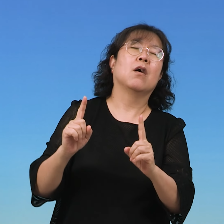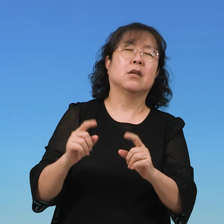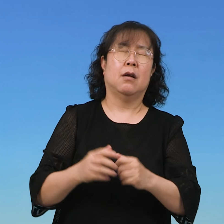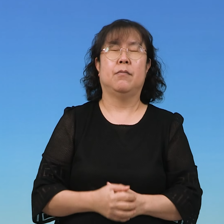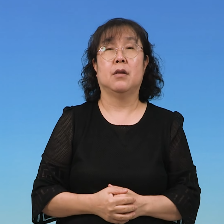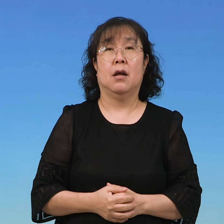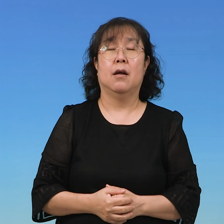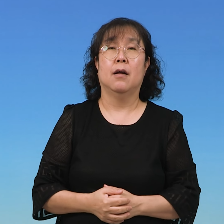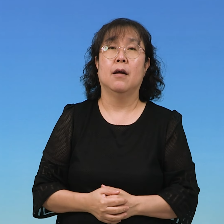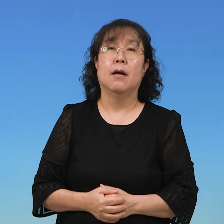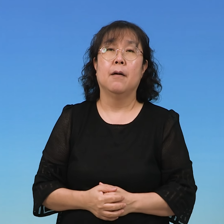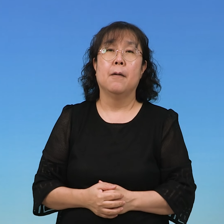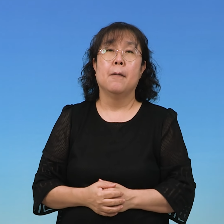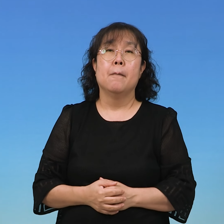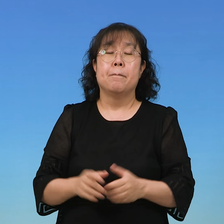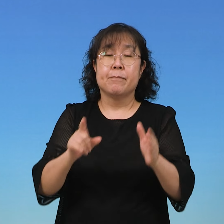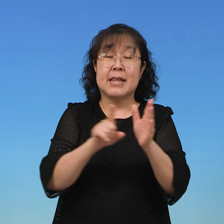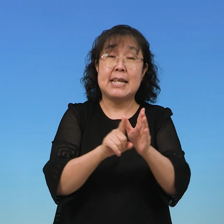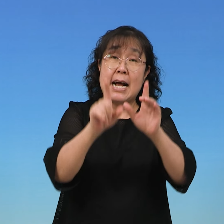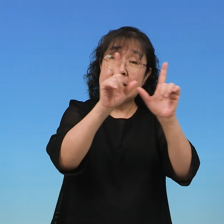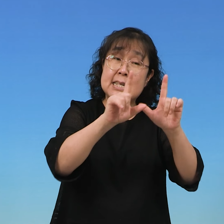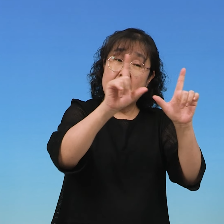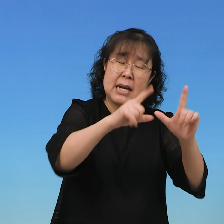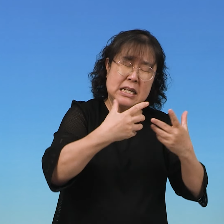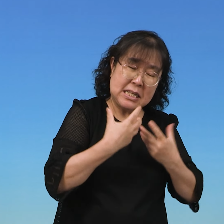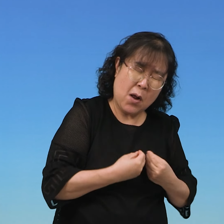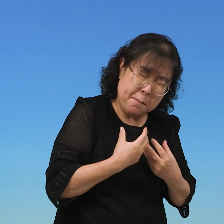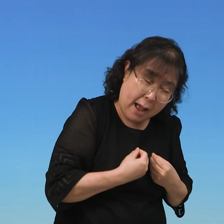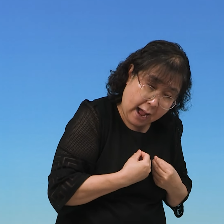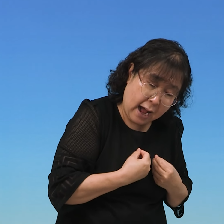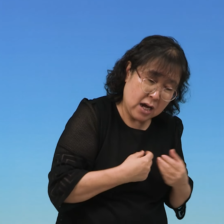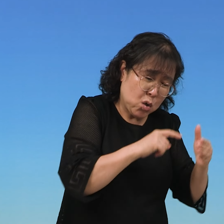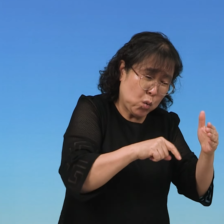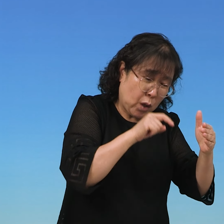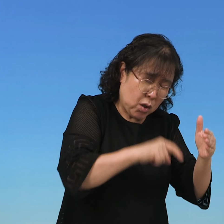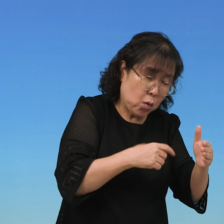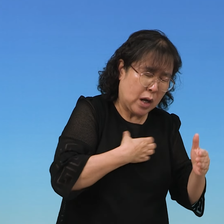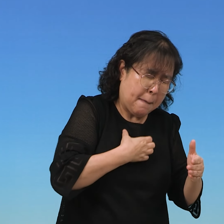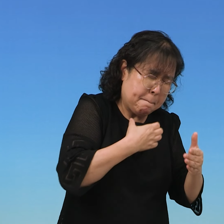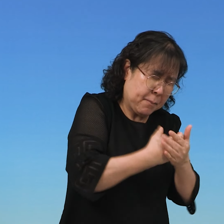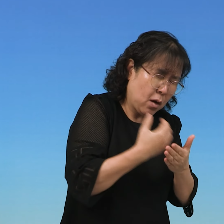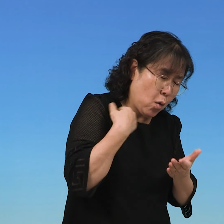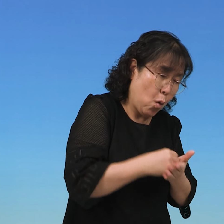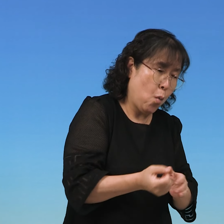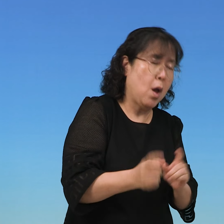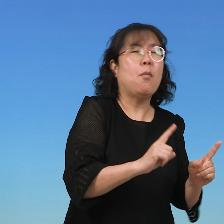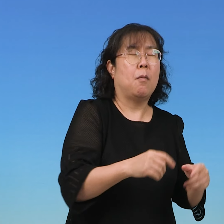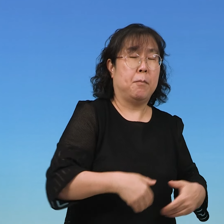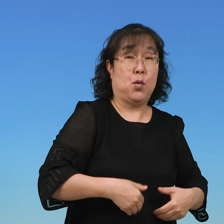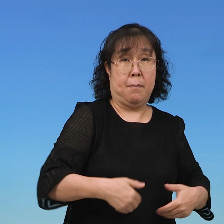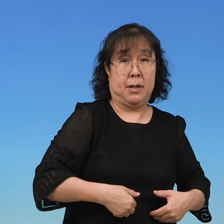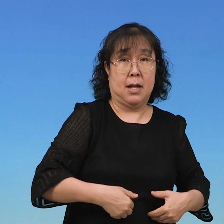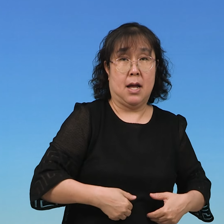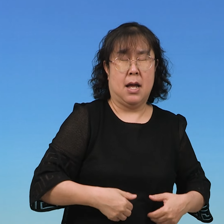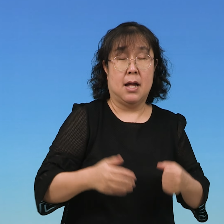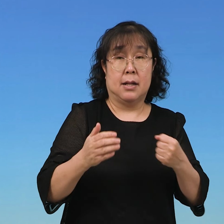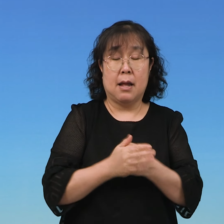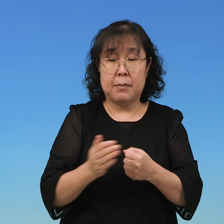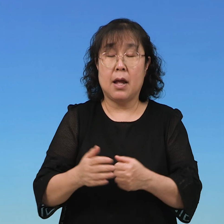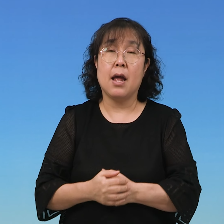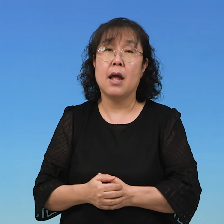가운데 감격을 회복하는 거예요. 이쪽은 너무 우울하고 힘든데 저는 믿는